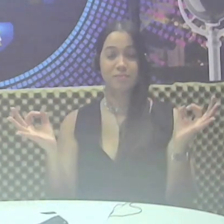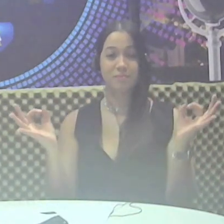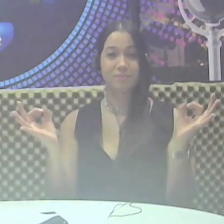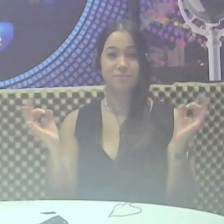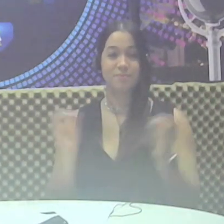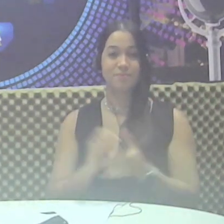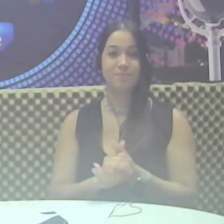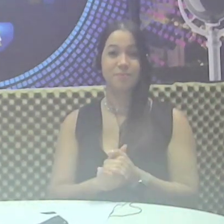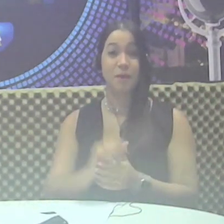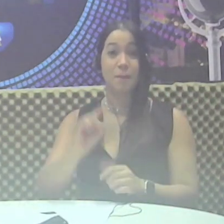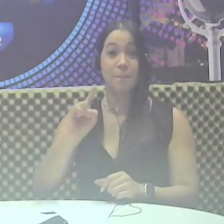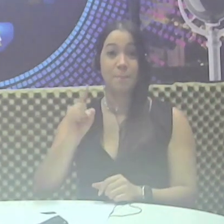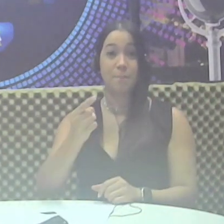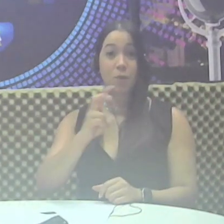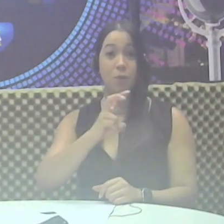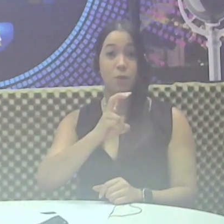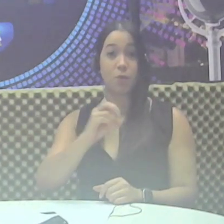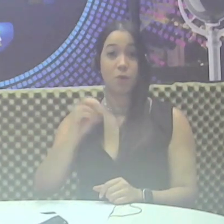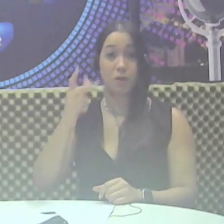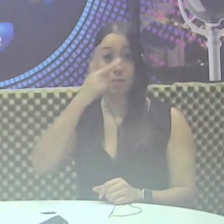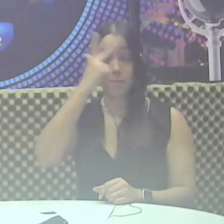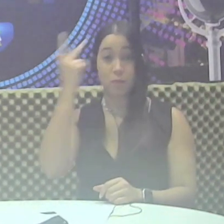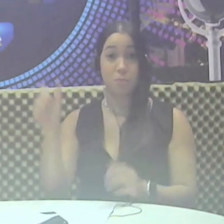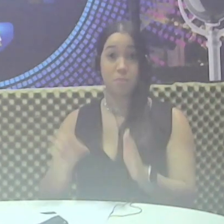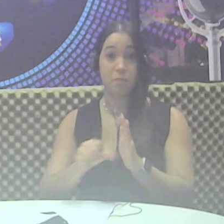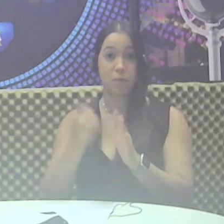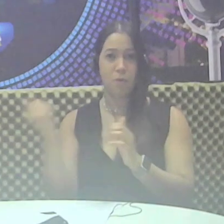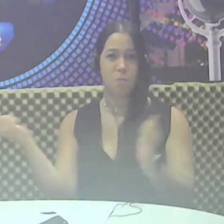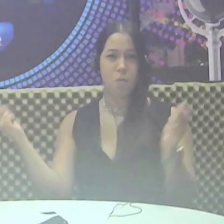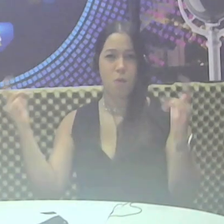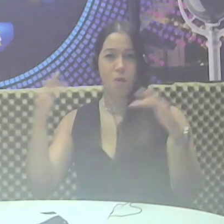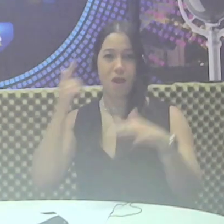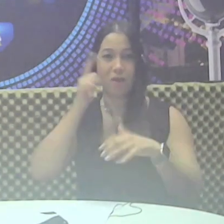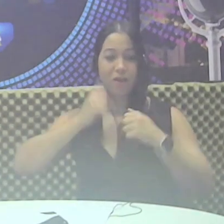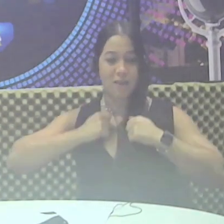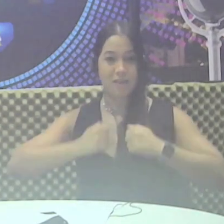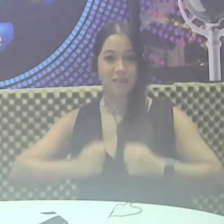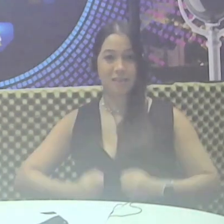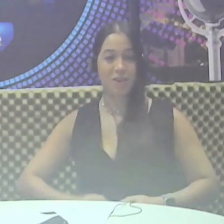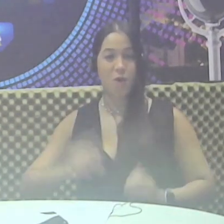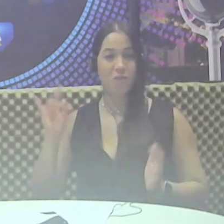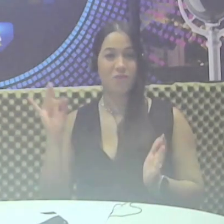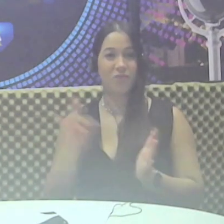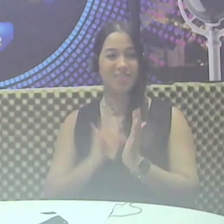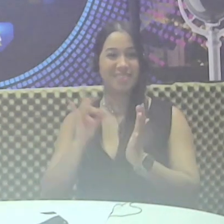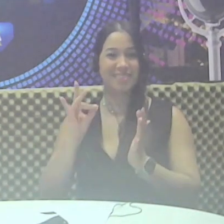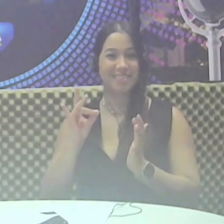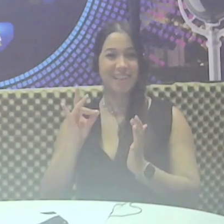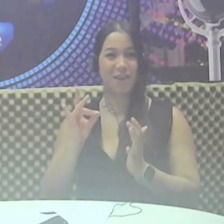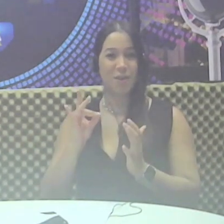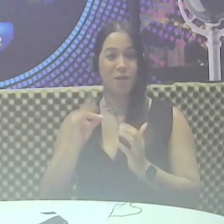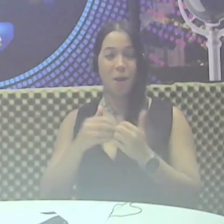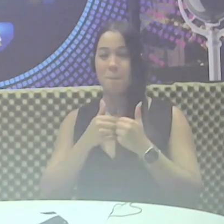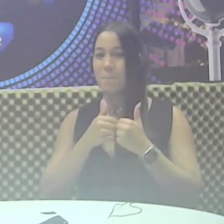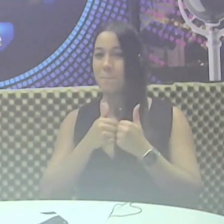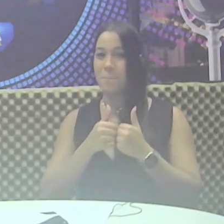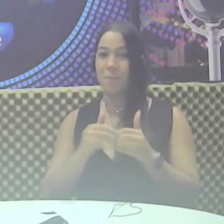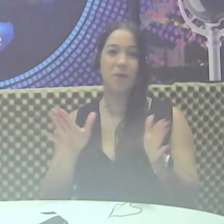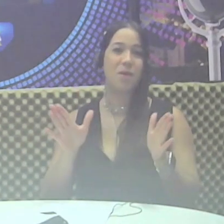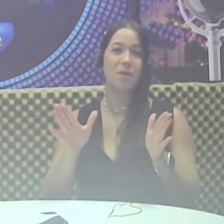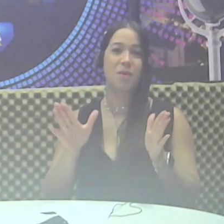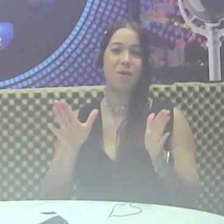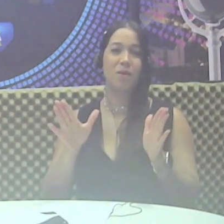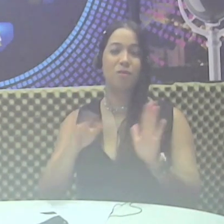As 1.500 primeiras pessoas também ganharam a camiseta oficial da Caminhada do Batom, que abriu oficialmente